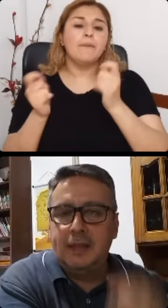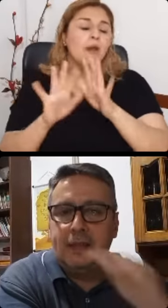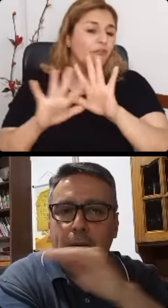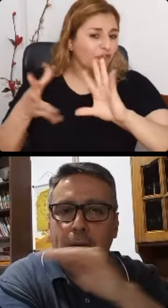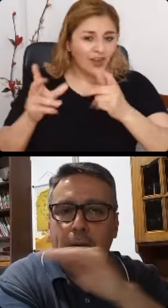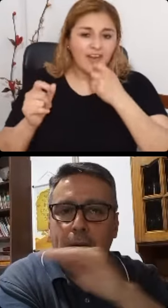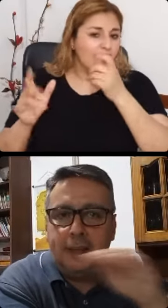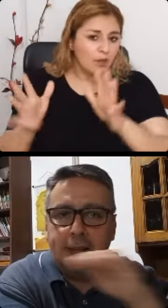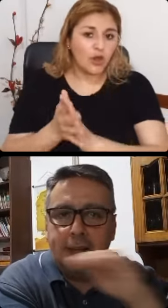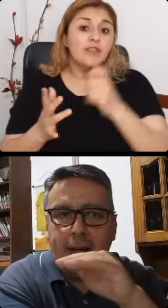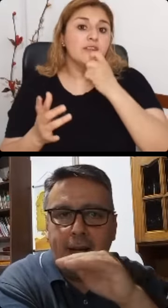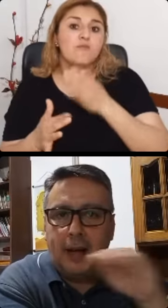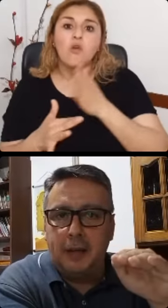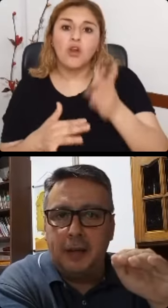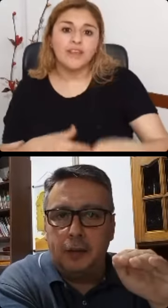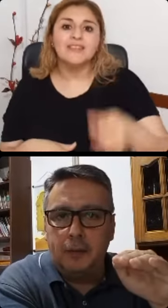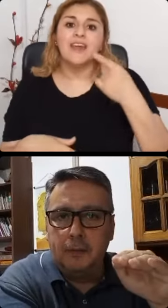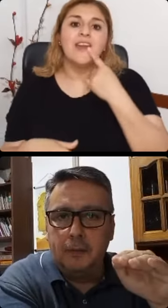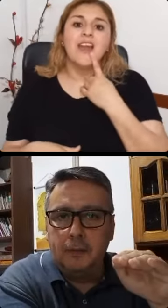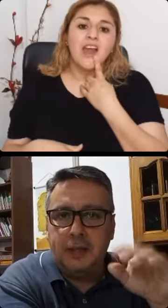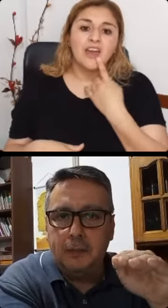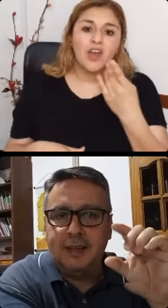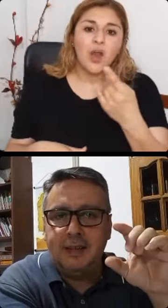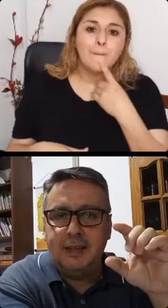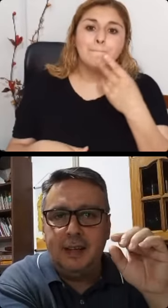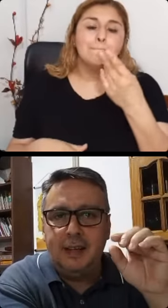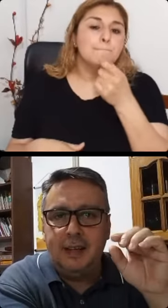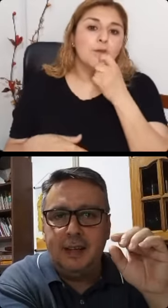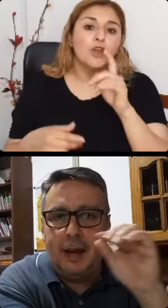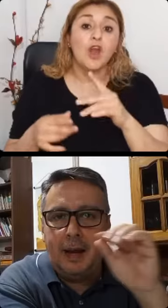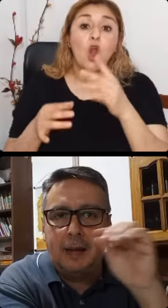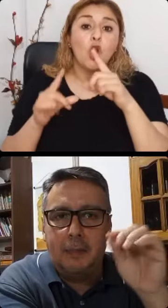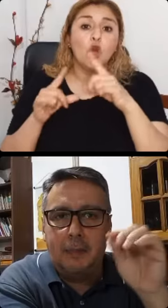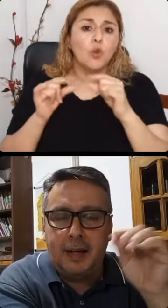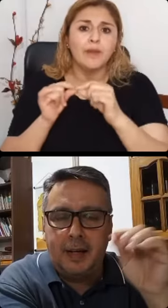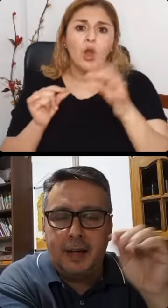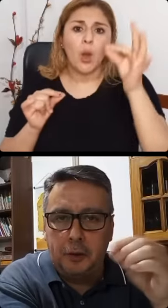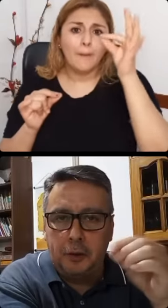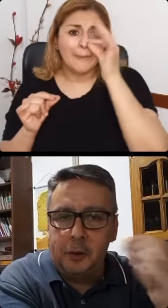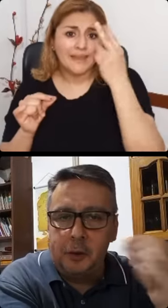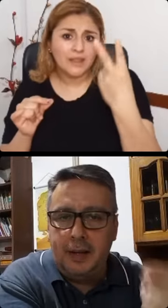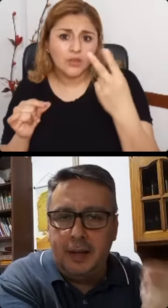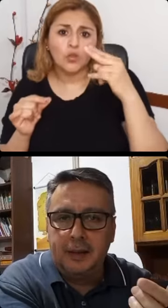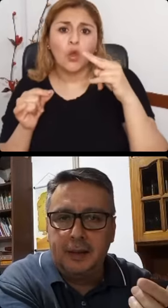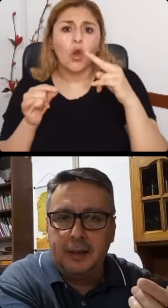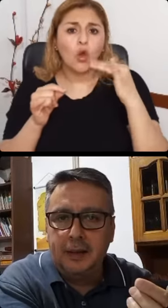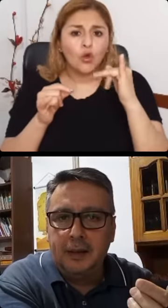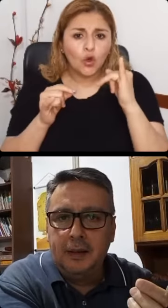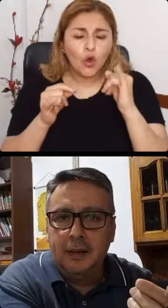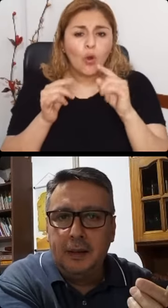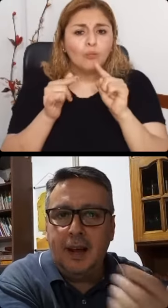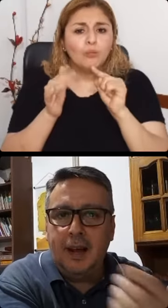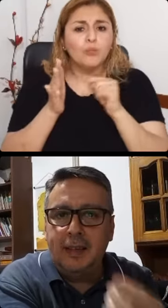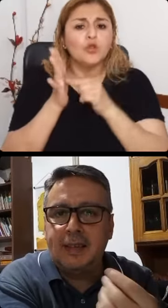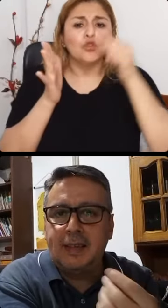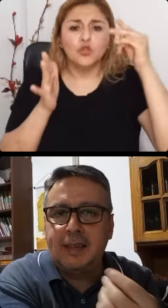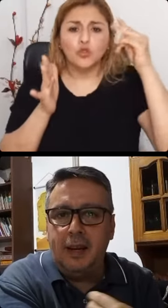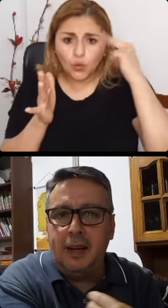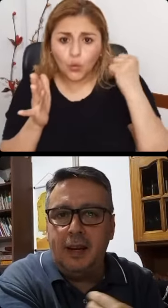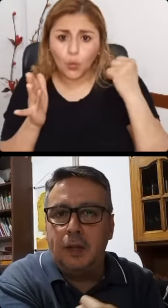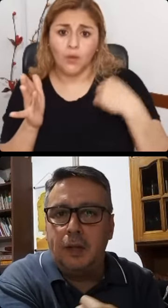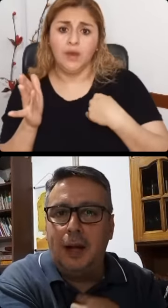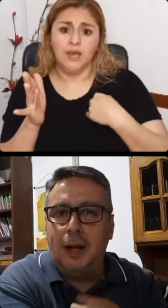si no existiera ese parámetro si no existiera esa marca de normalidad nadie